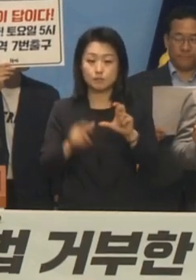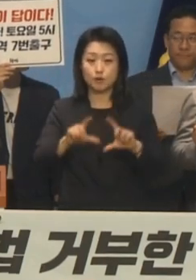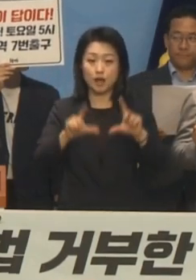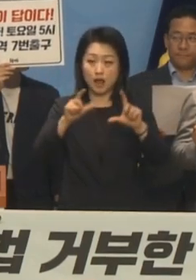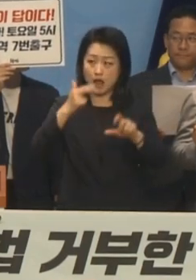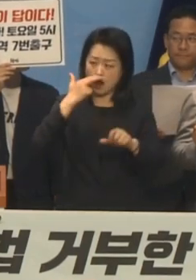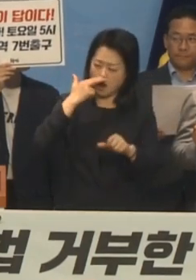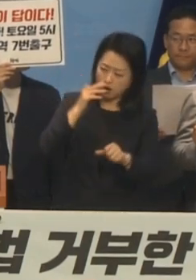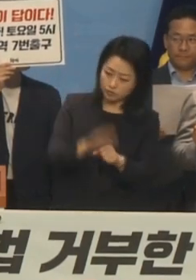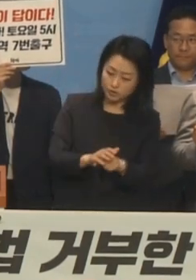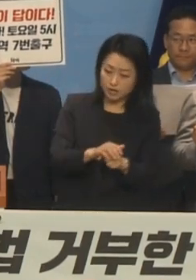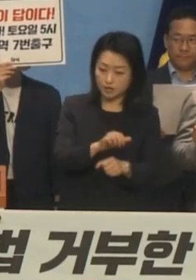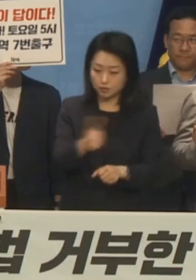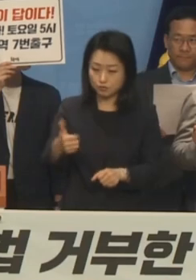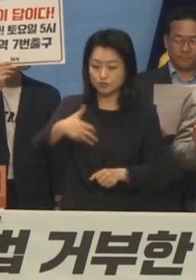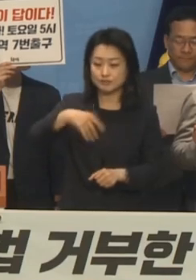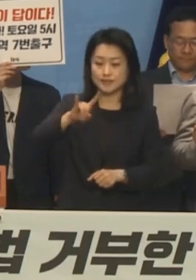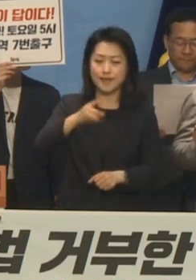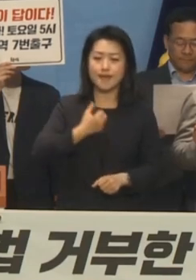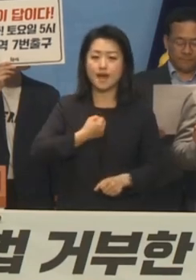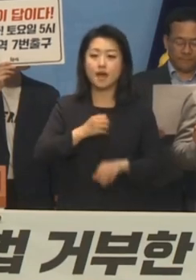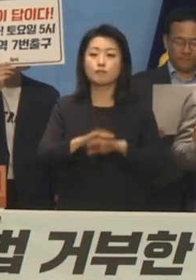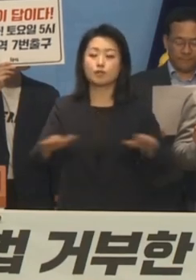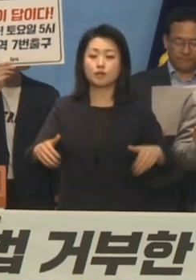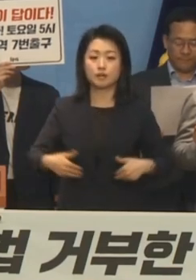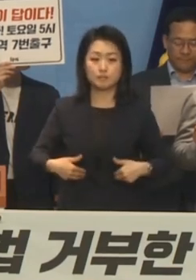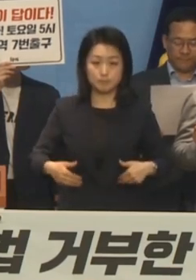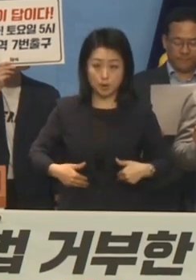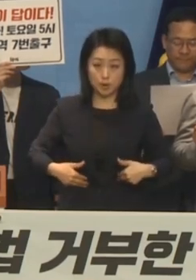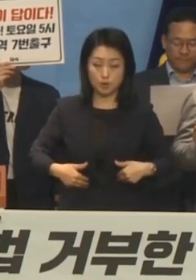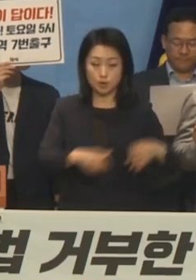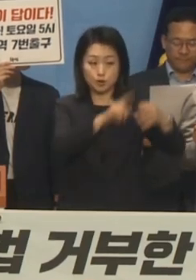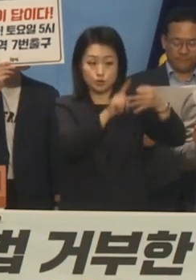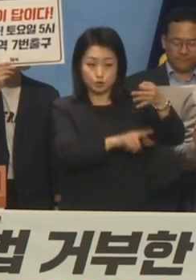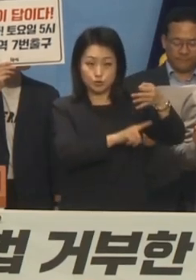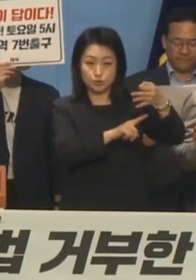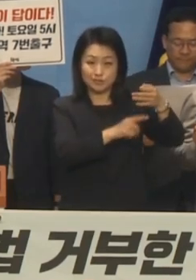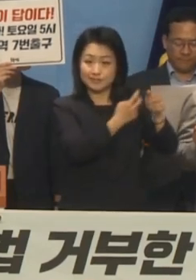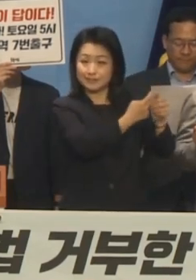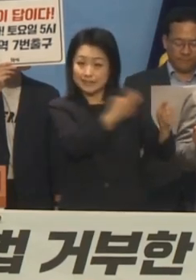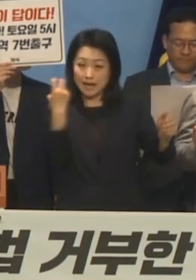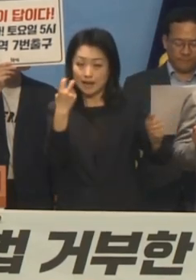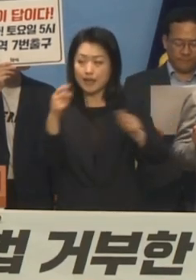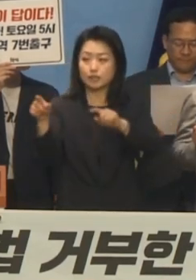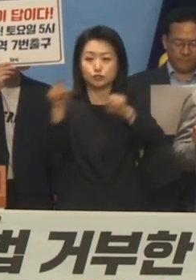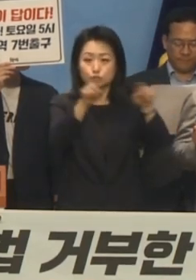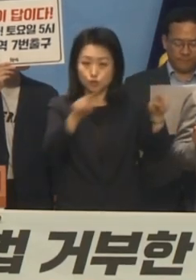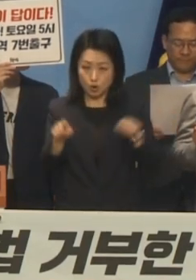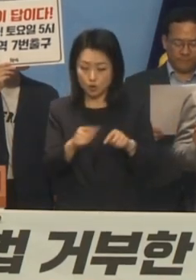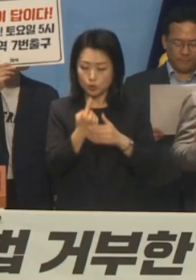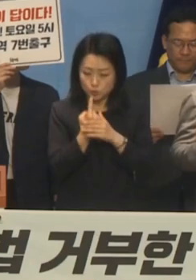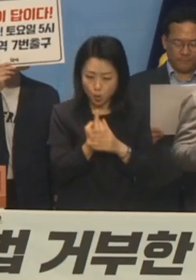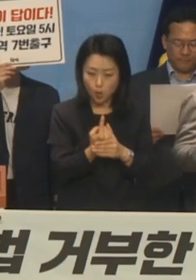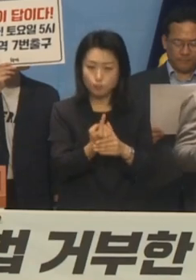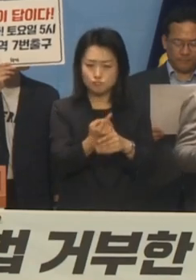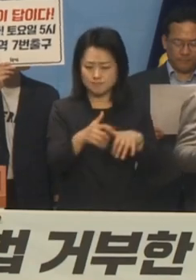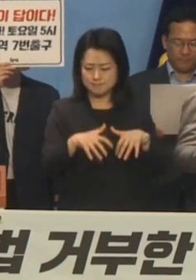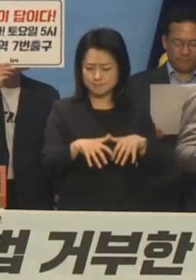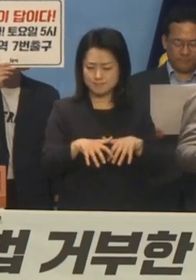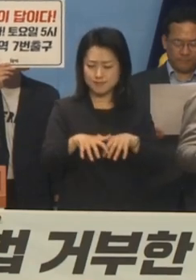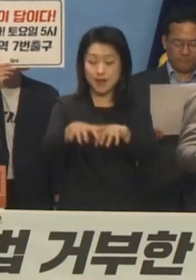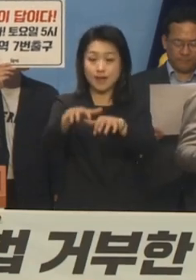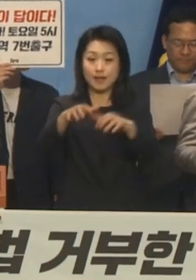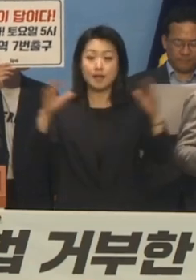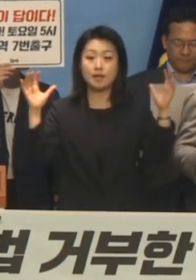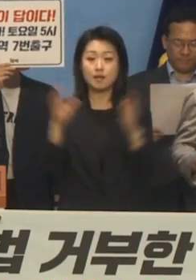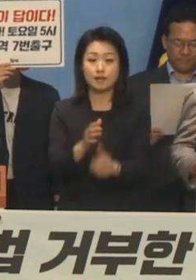억울하게 희생된 최혜병의 한을 풀기 위해 윤석열 탄핵 전국 집중 촛불 대행진으로 총